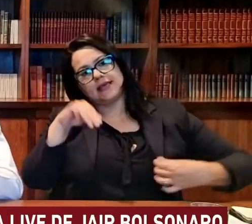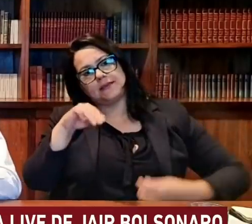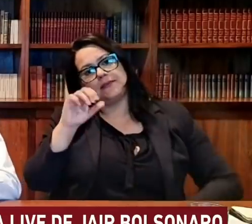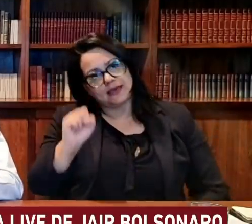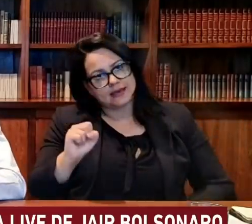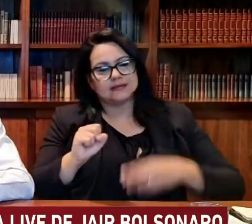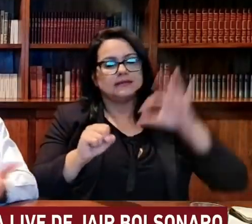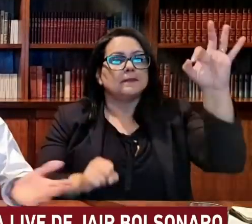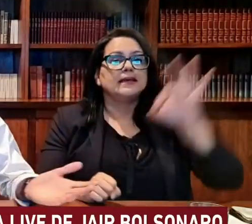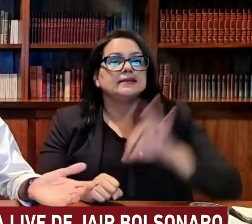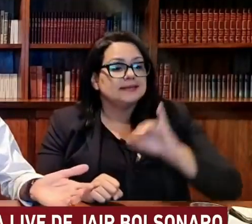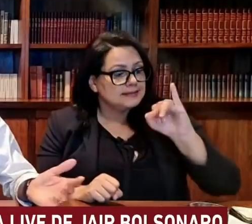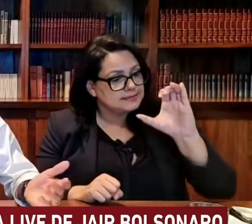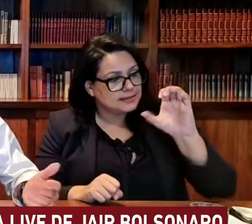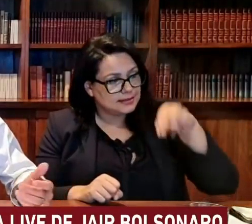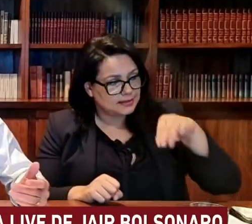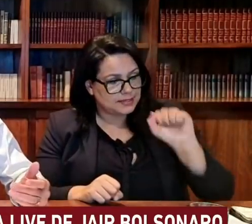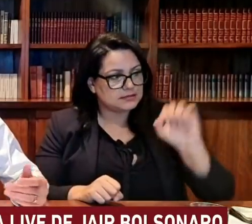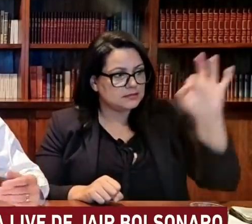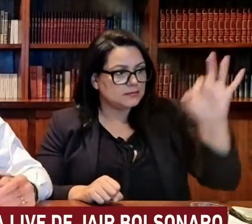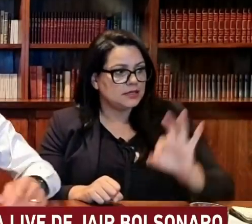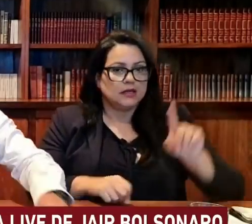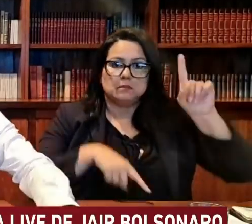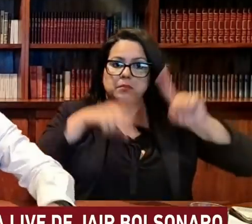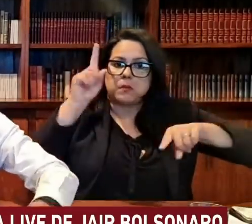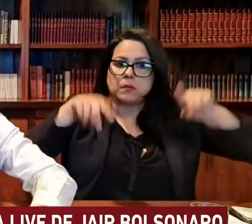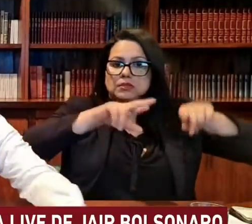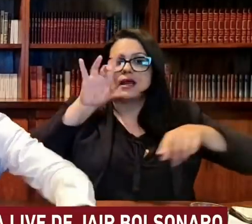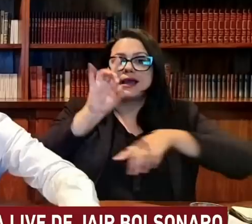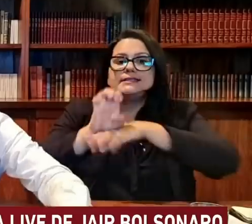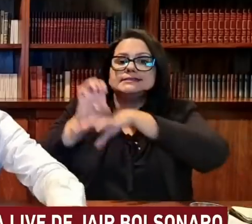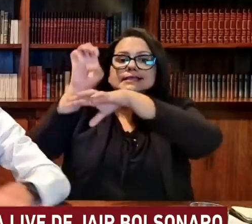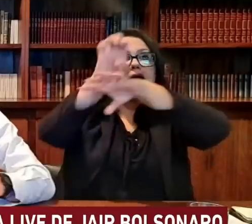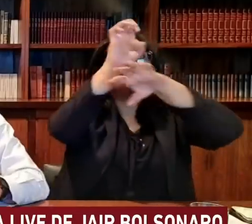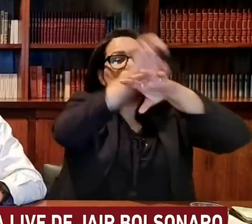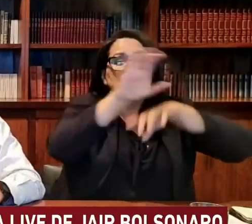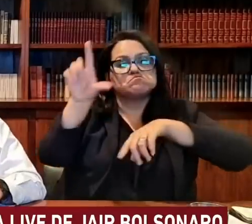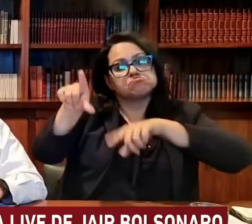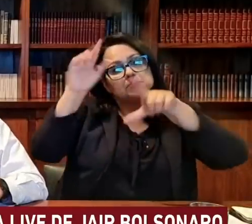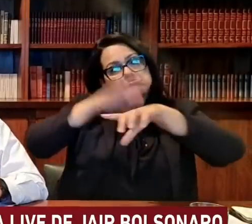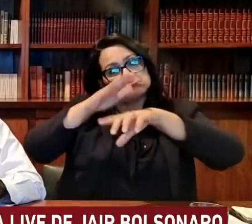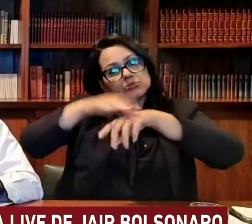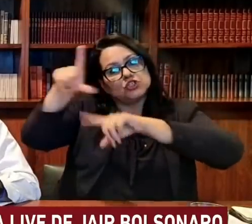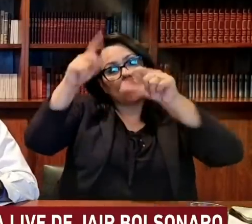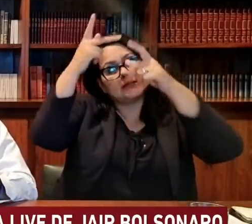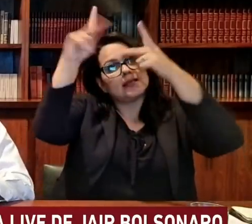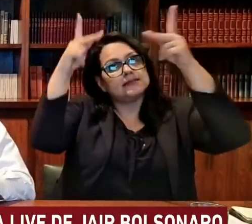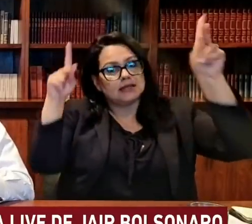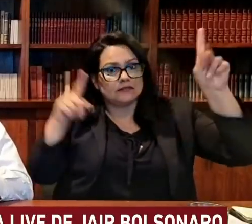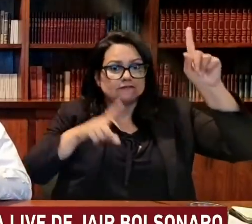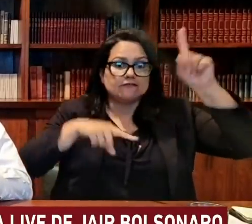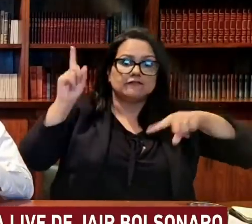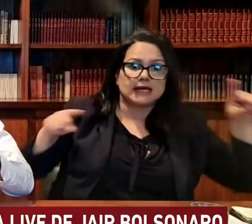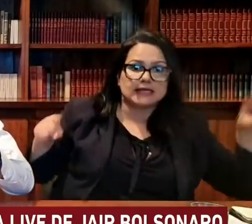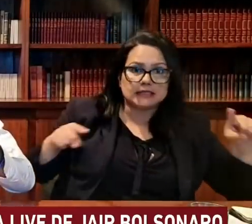um percentual variado, né? Cada estado tem um percentual, né? Varia e é aplicado